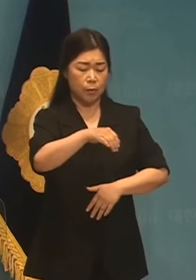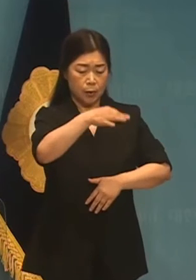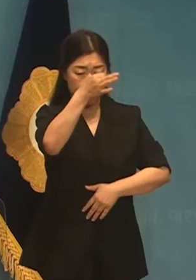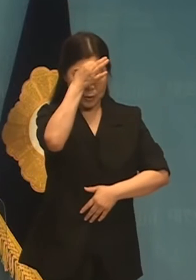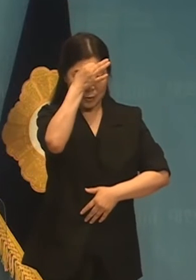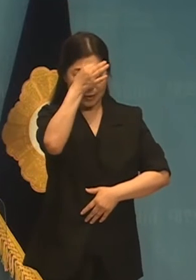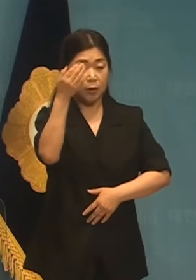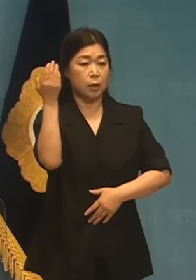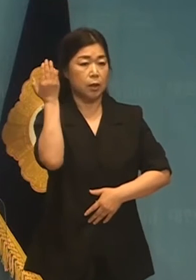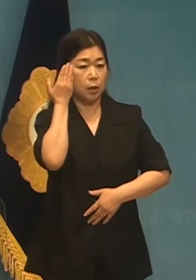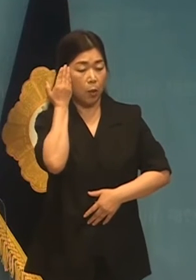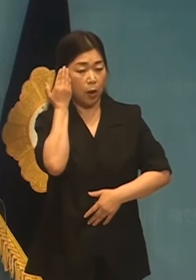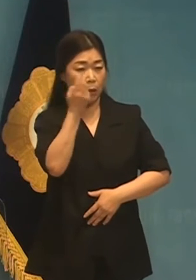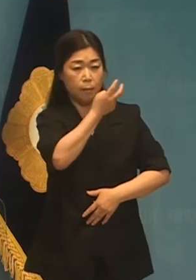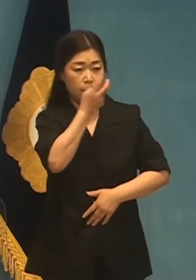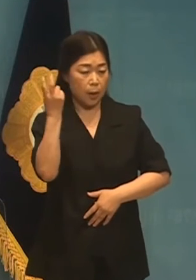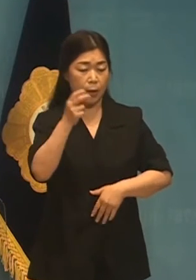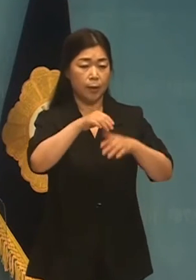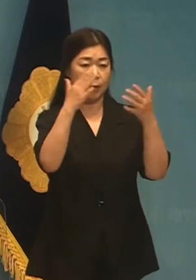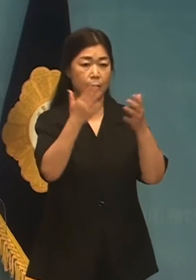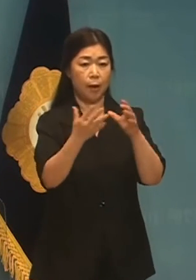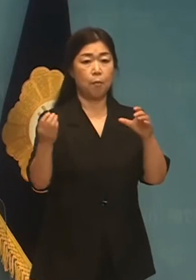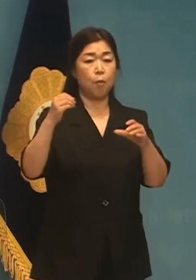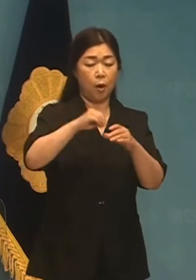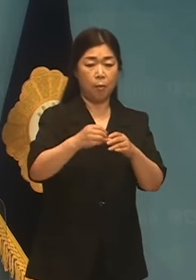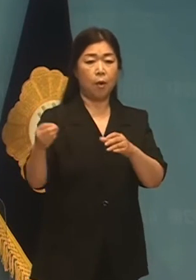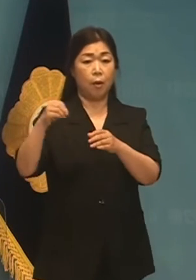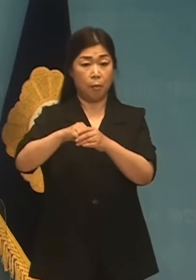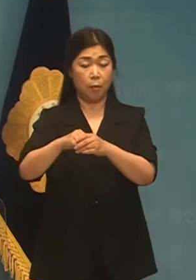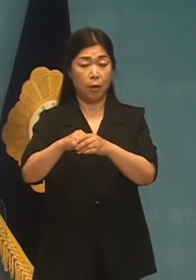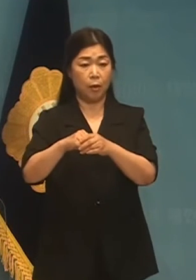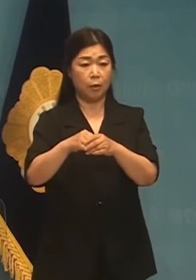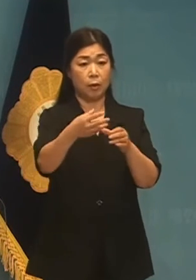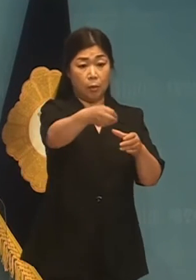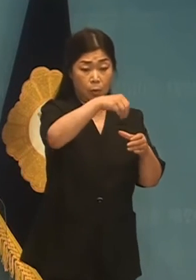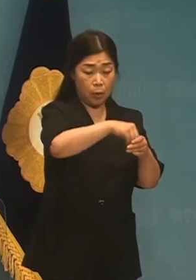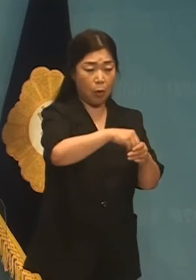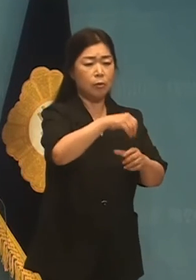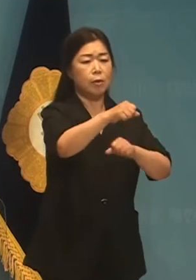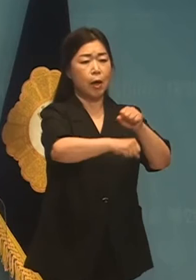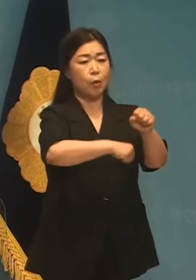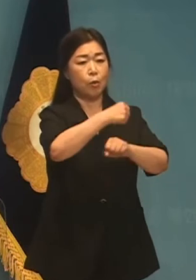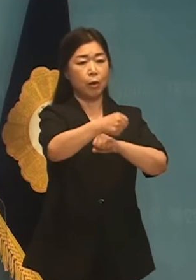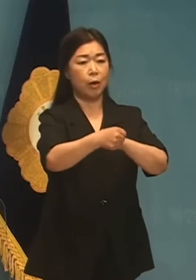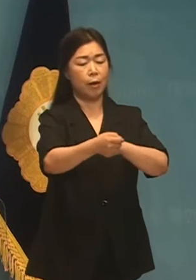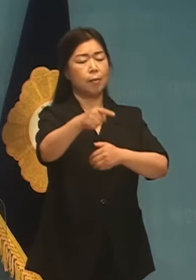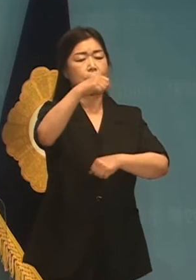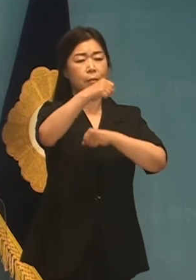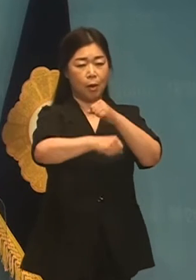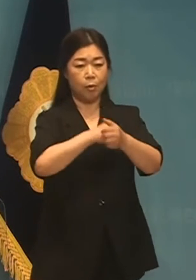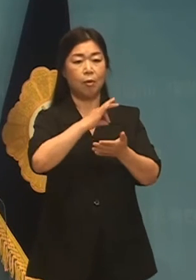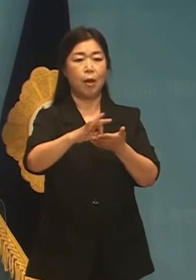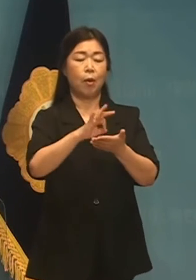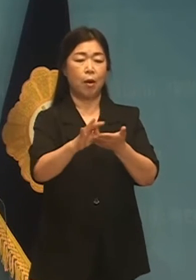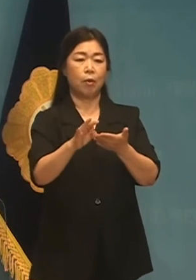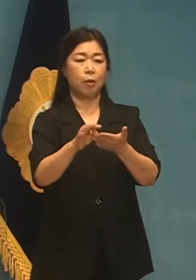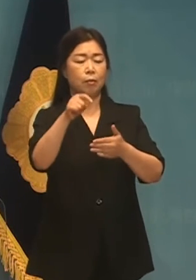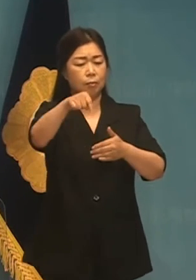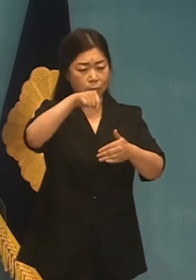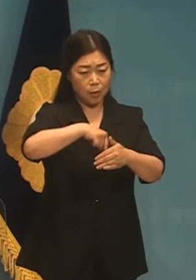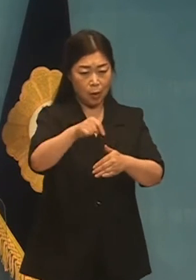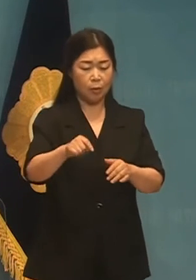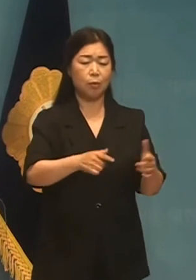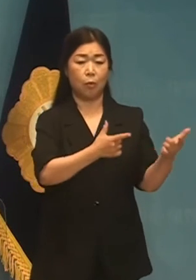지혜가 인텔리전트 플랫폼에 전환된 정부의 안팎을 자유롭게 넘나들며 상상도